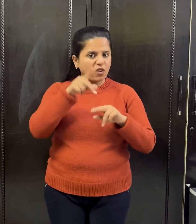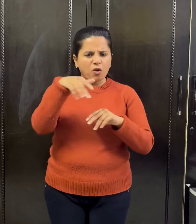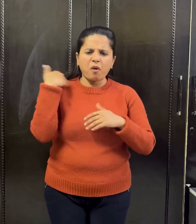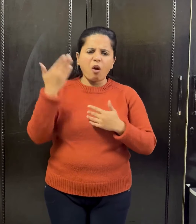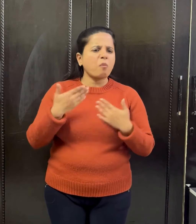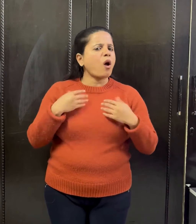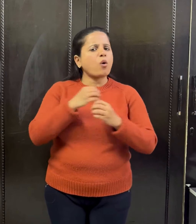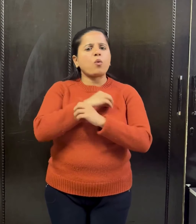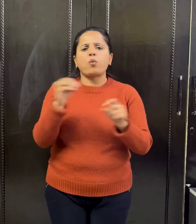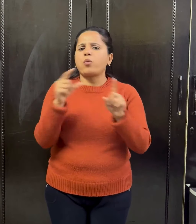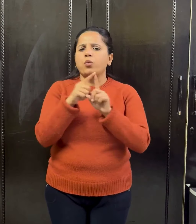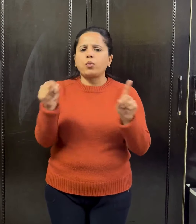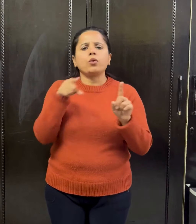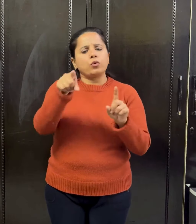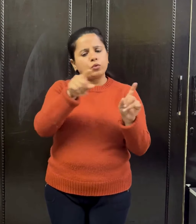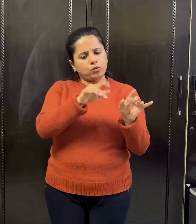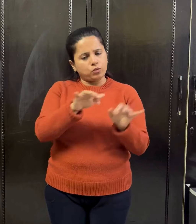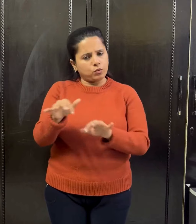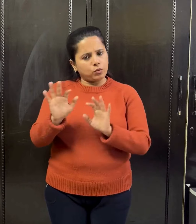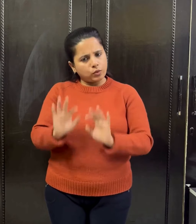एक ऐसे लिखें और अपलोड करें।